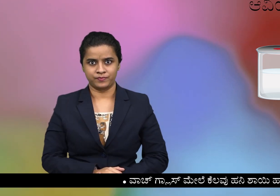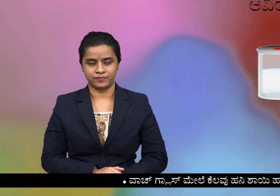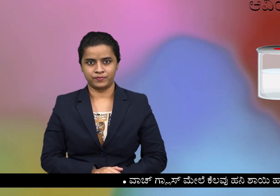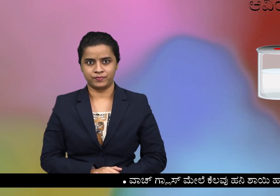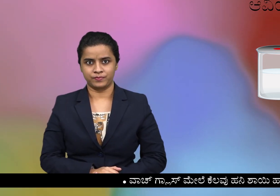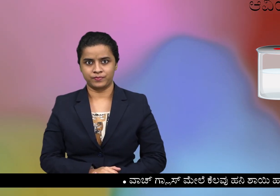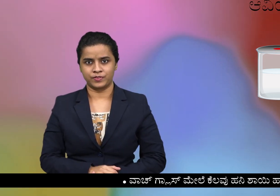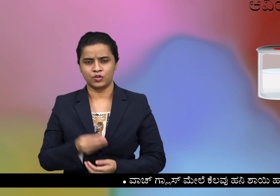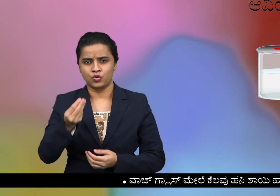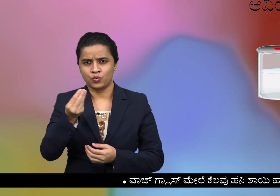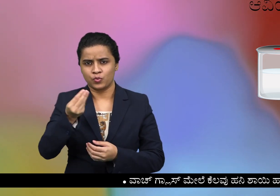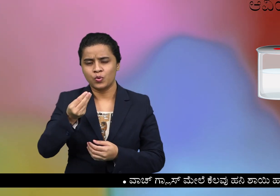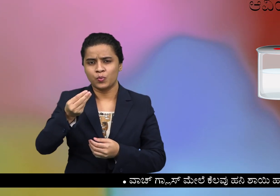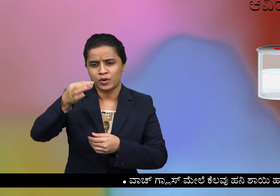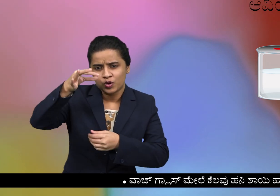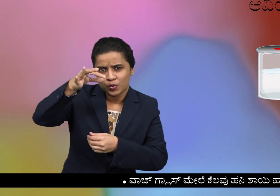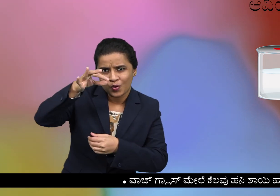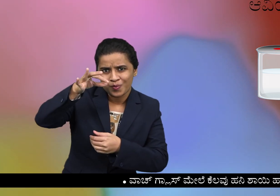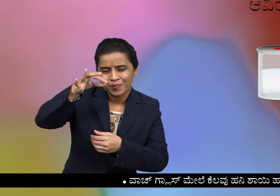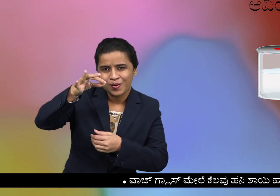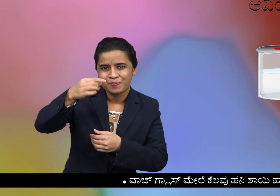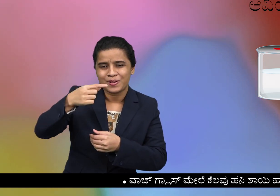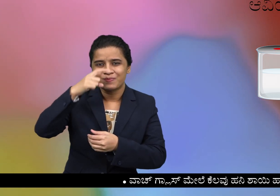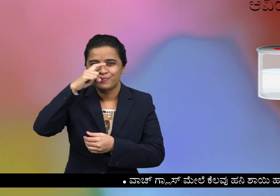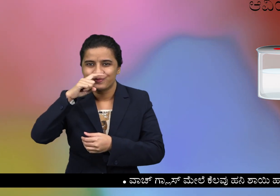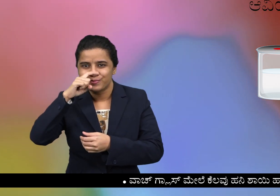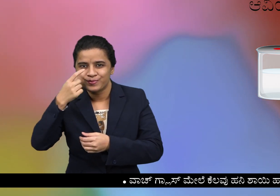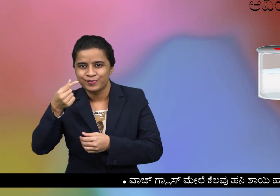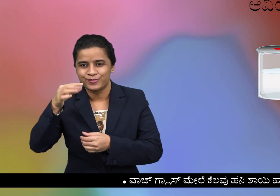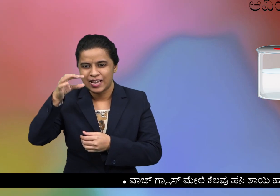ವಾಚ್ ಗ್ಲಾಸ್ ಮೇಲೆ ಕೆಲವು ಹನಿ ಶಾಯಿ ಹಾಕಿ.